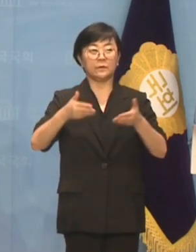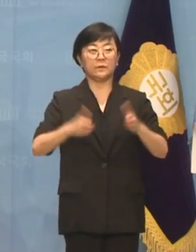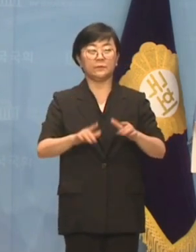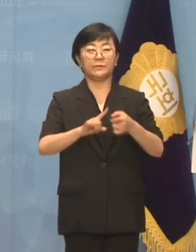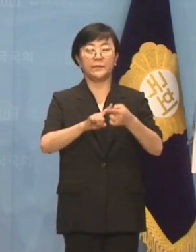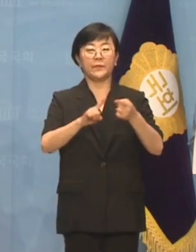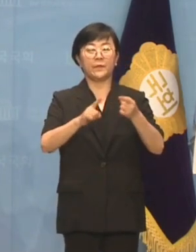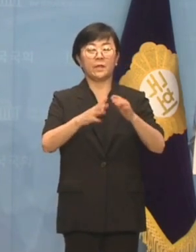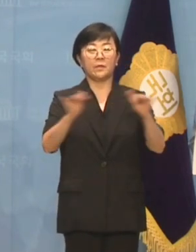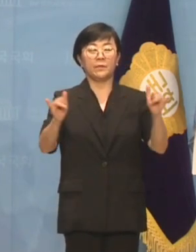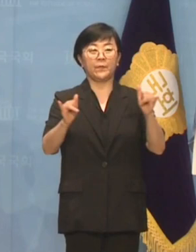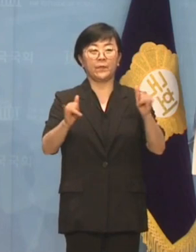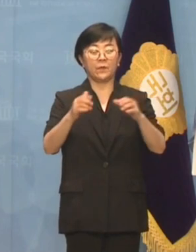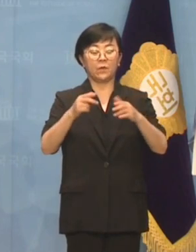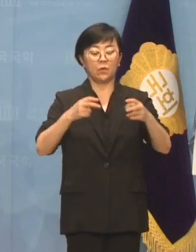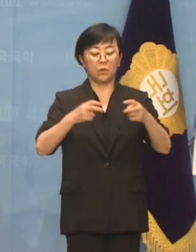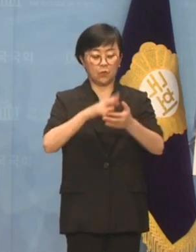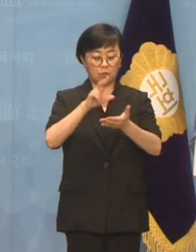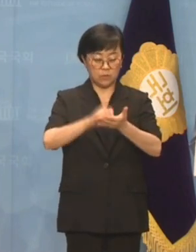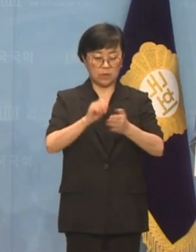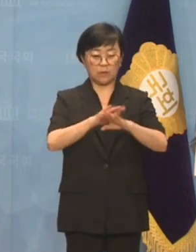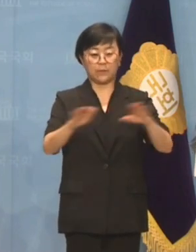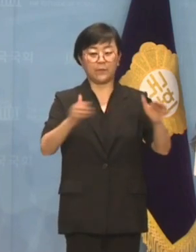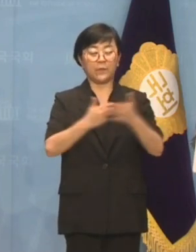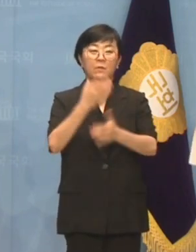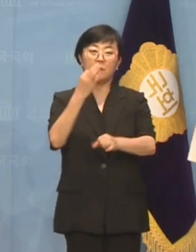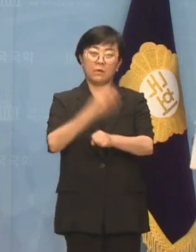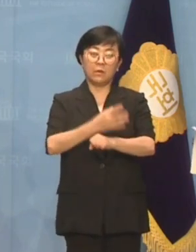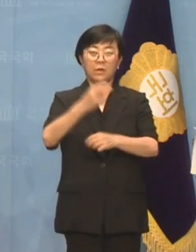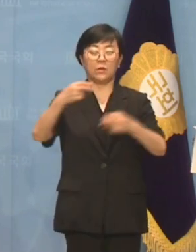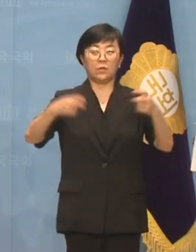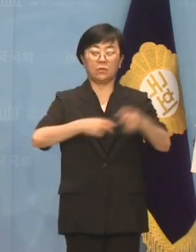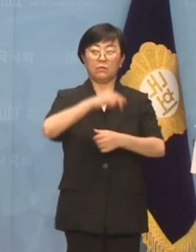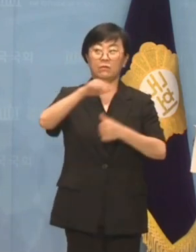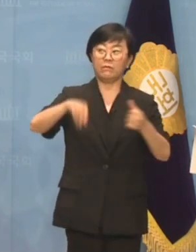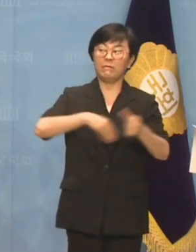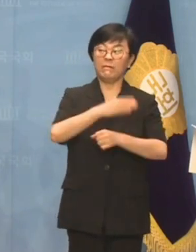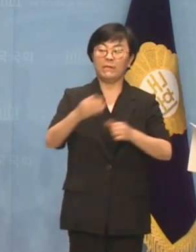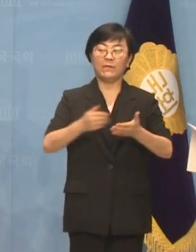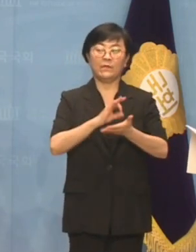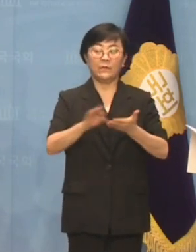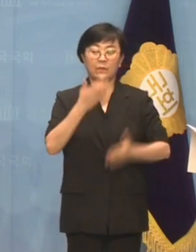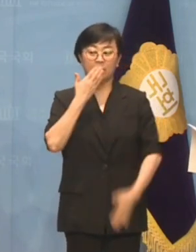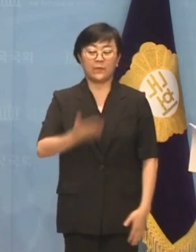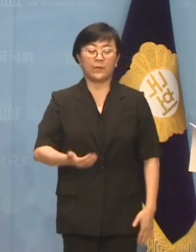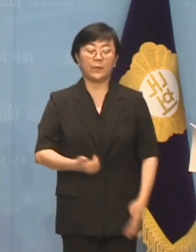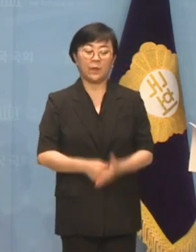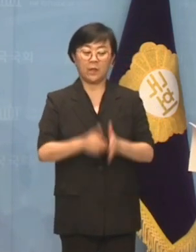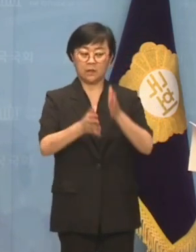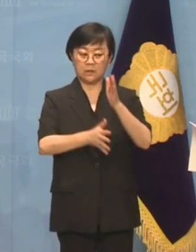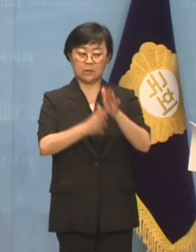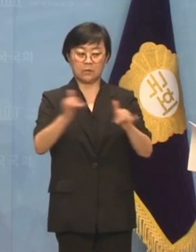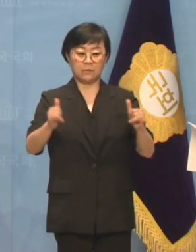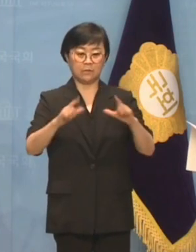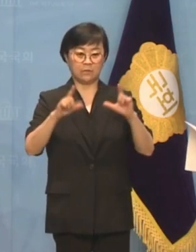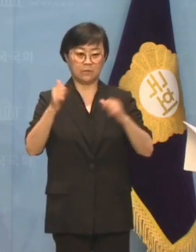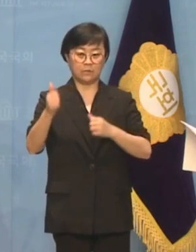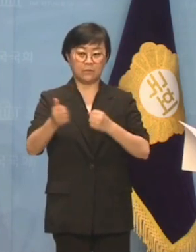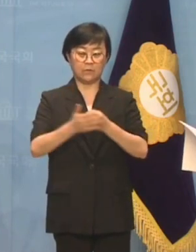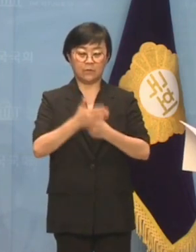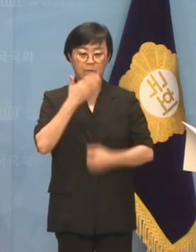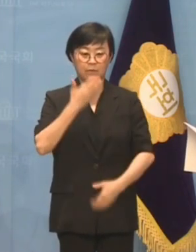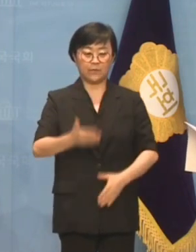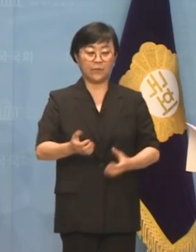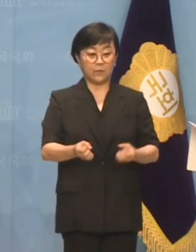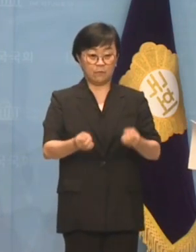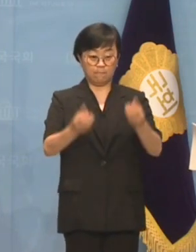시민들이 교통난에서 해소되고 편리한 교통환경을 이용할 수 있게 되는 날이며 시민이 주인공이 되어야